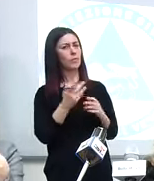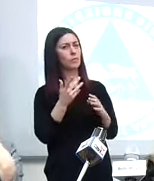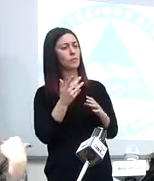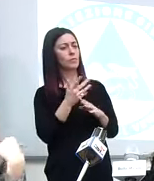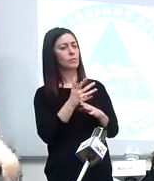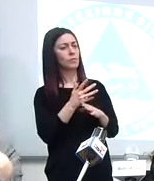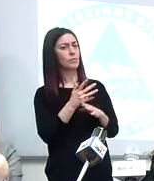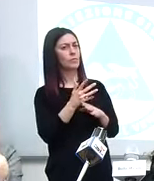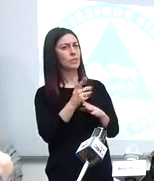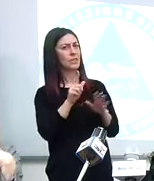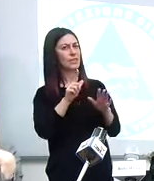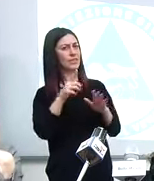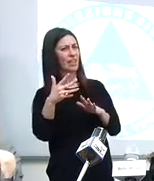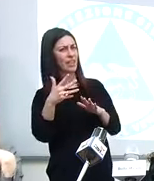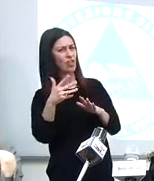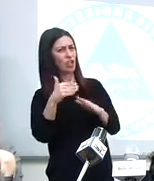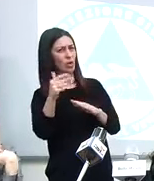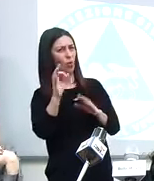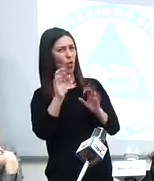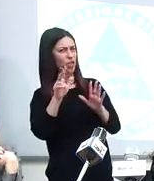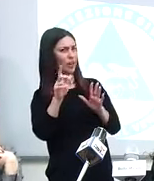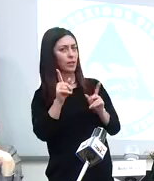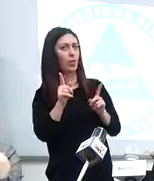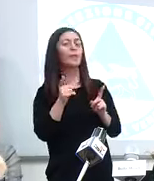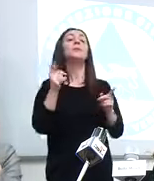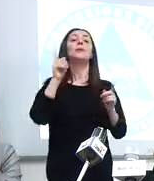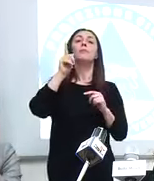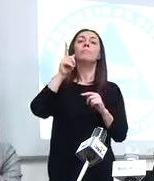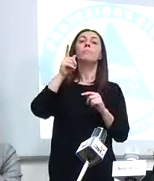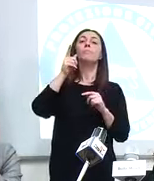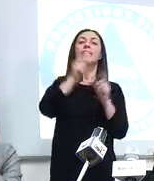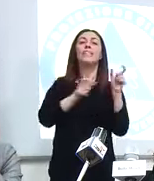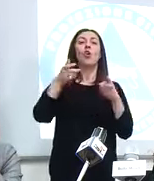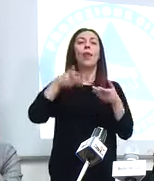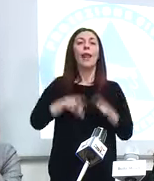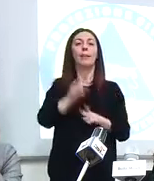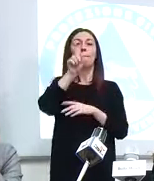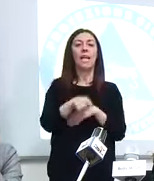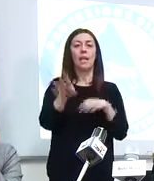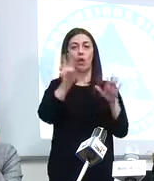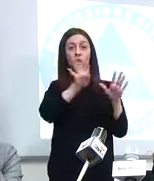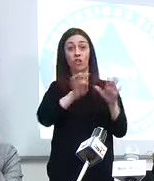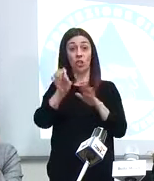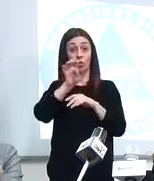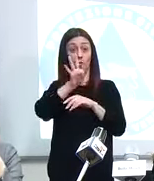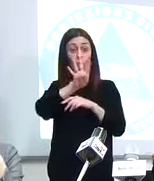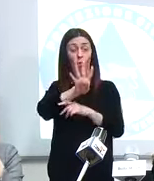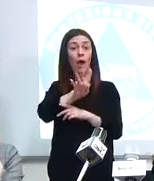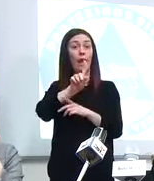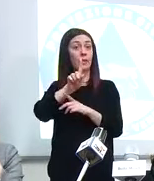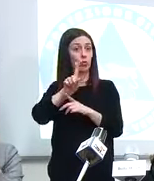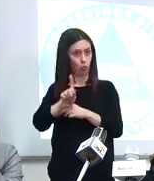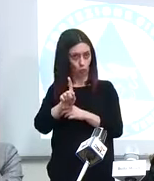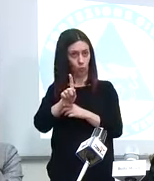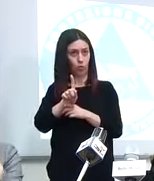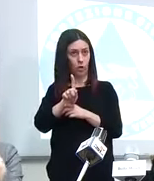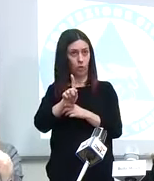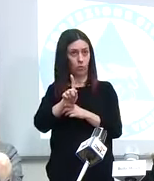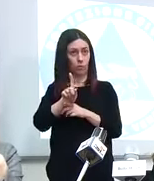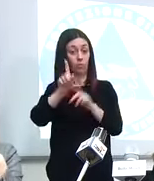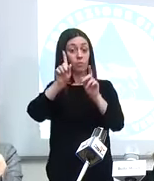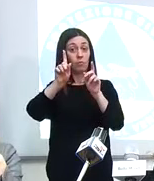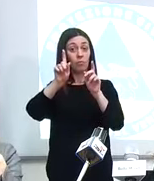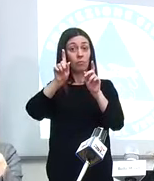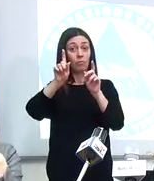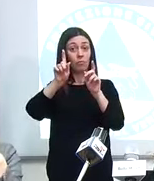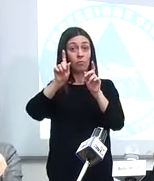Adesso ci arrivo. Allora, sì, la coorte del 1941 che volevamo appunto avviare a partire dal